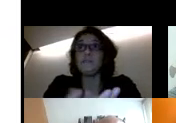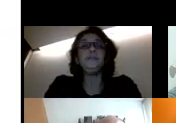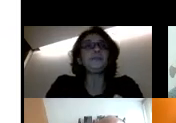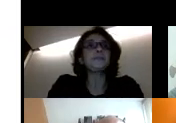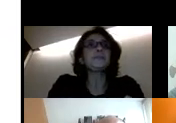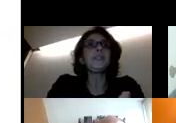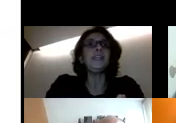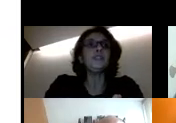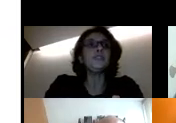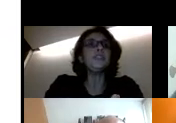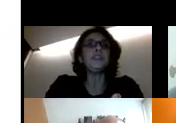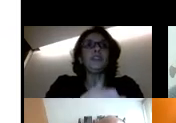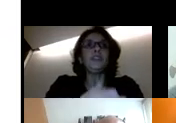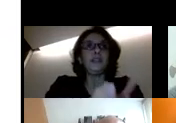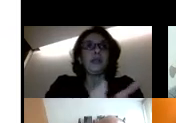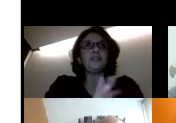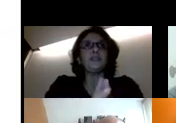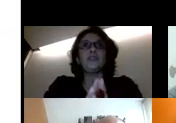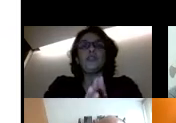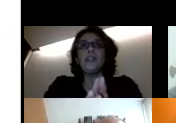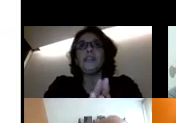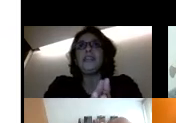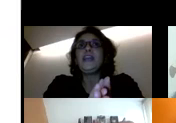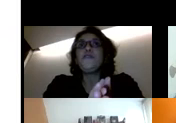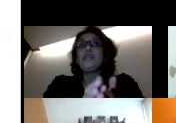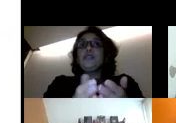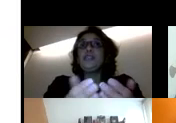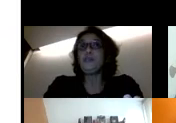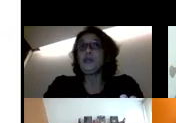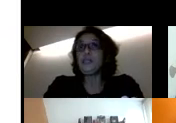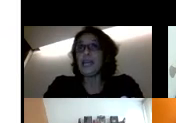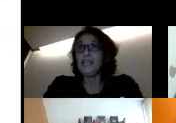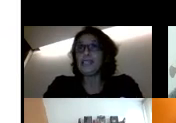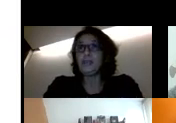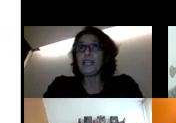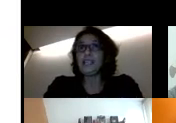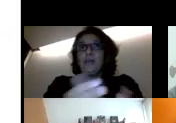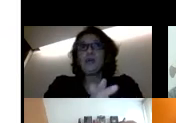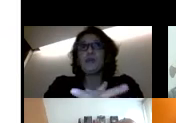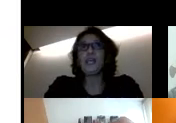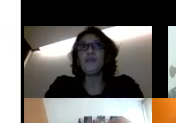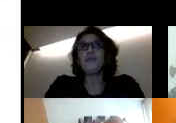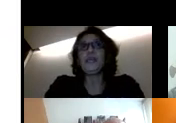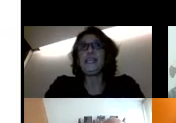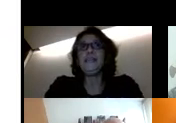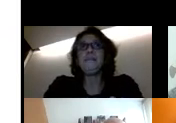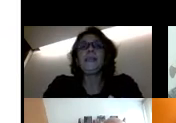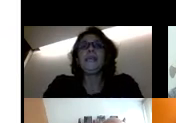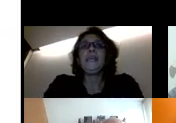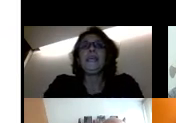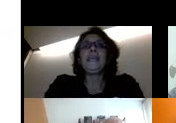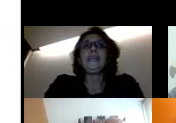interactuar, ¿no? Entonces, lo lidera una persona sorda. Fueron 3 preguntas en esta primera etapa, como ustedes pueden ver